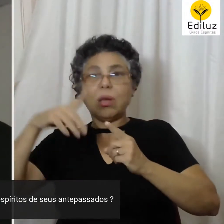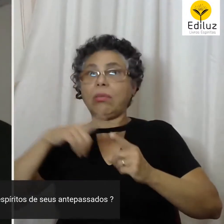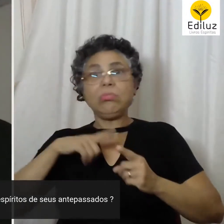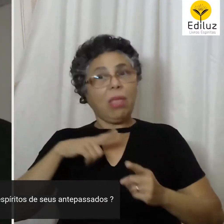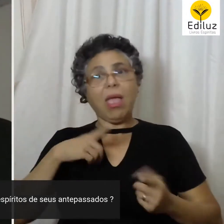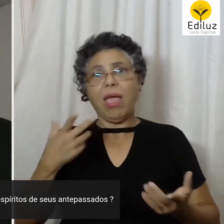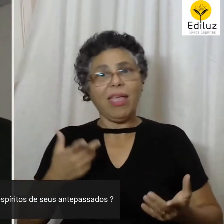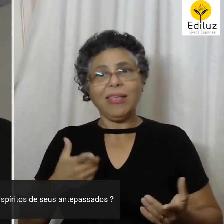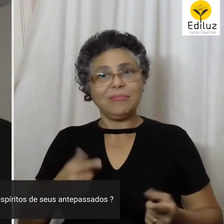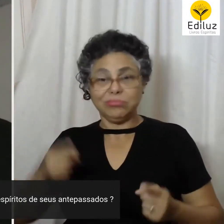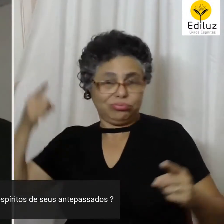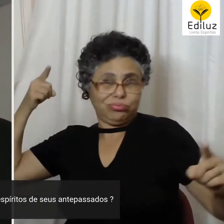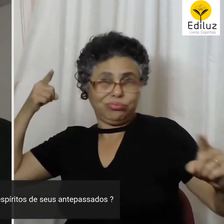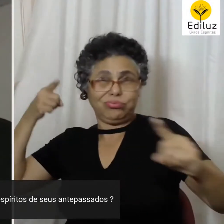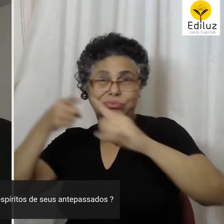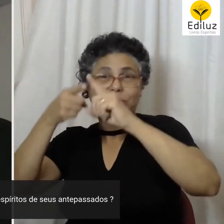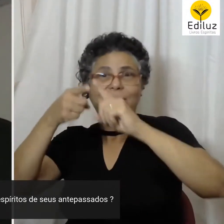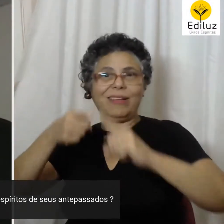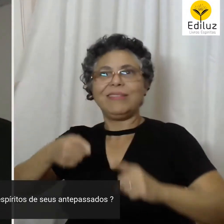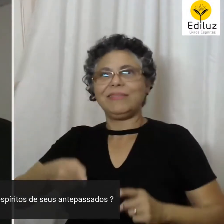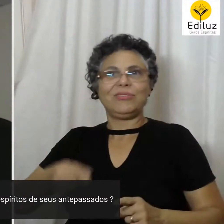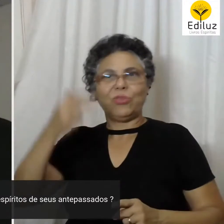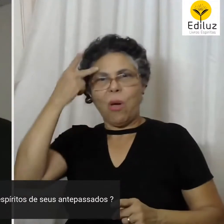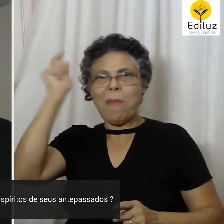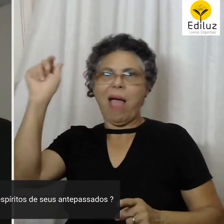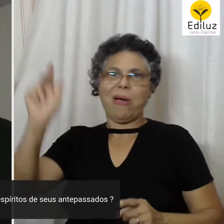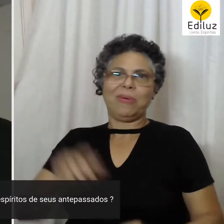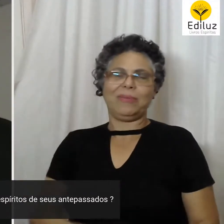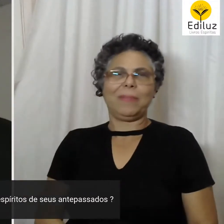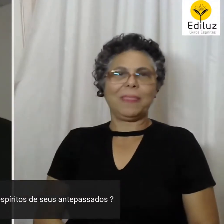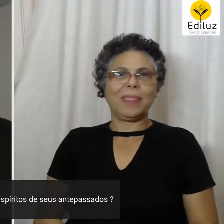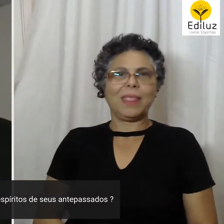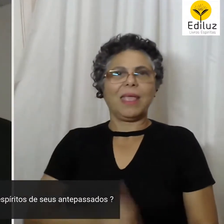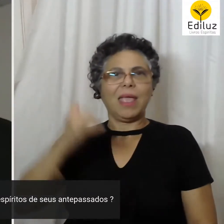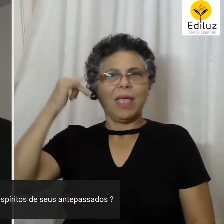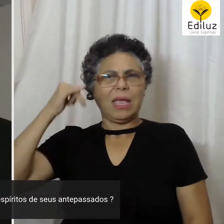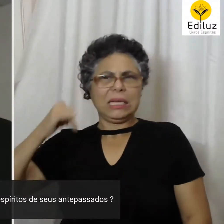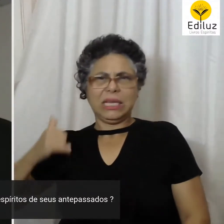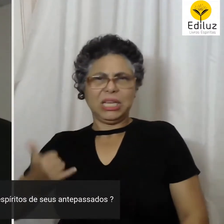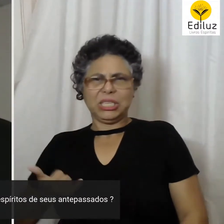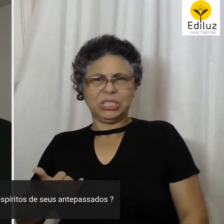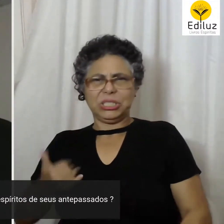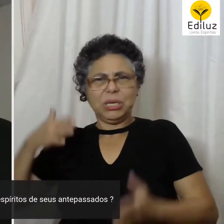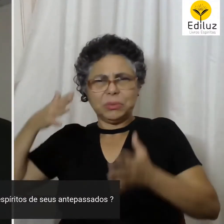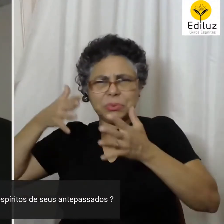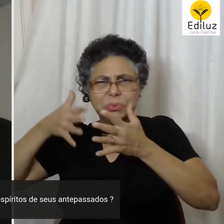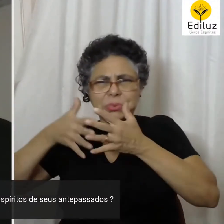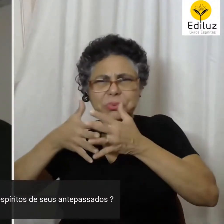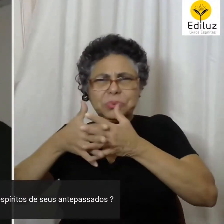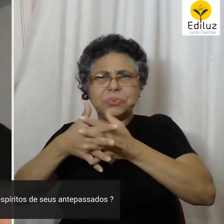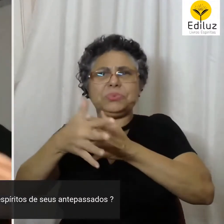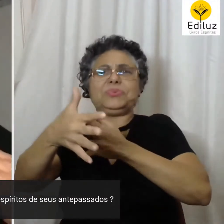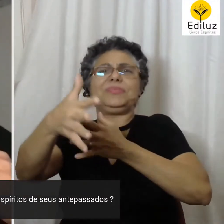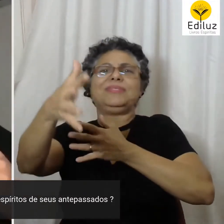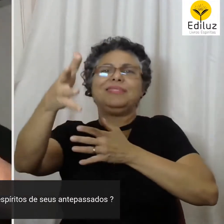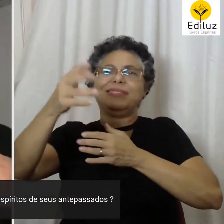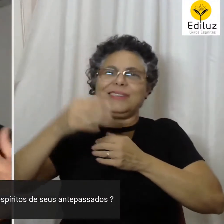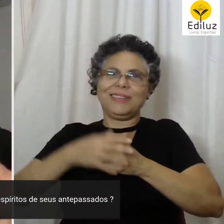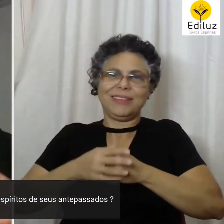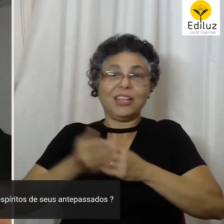direta, instantânea, né? A energia, ela permeia, nós